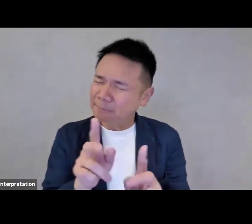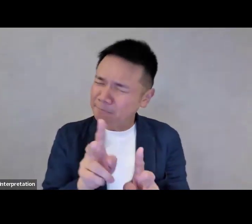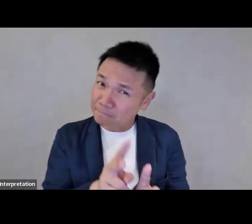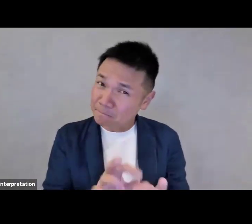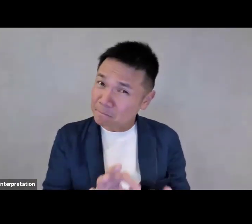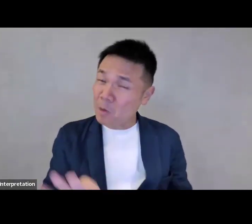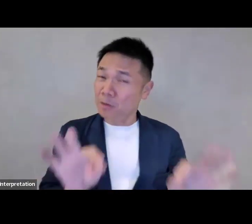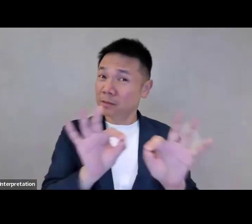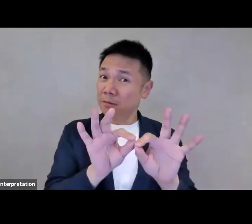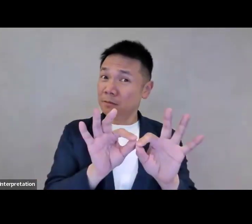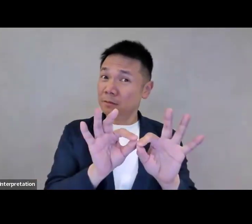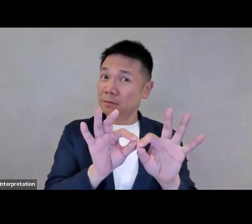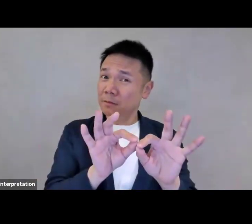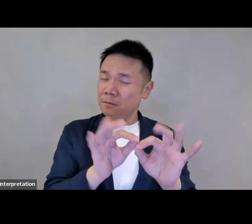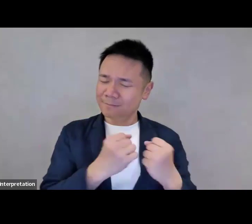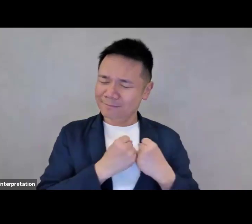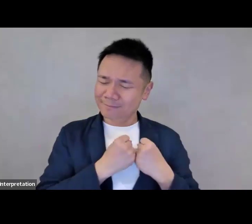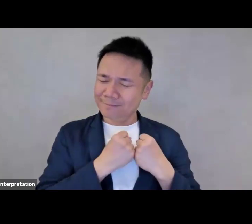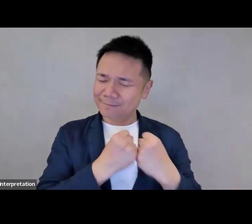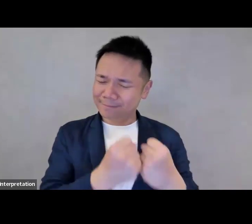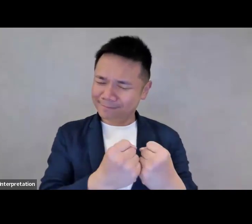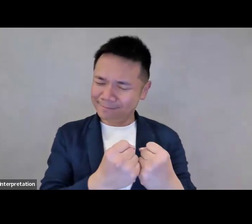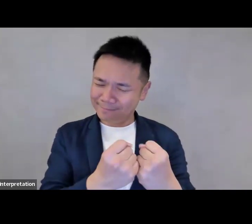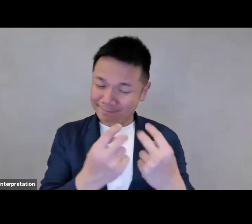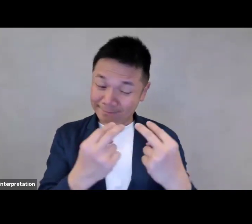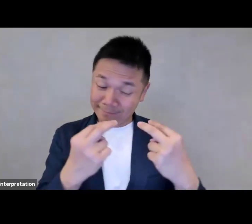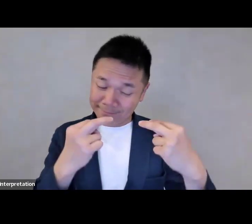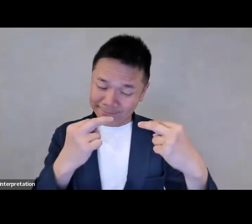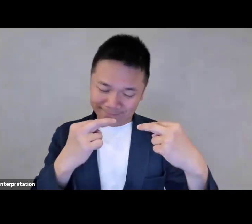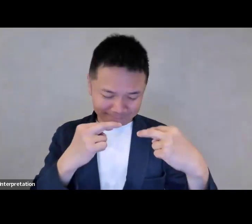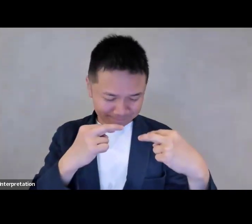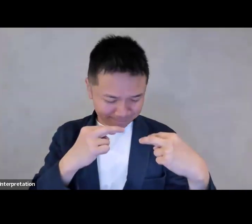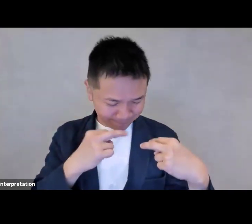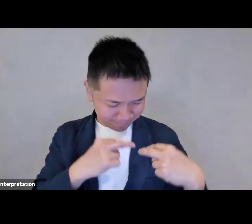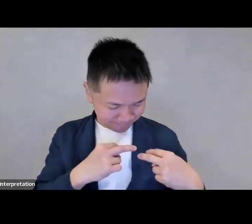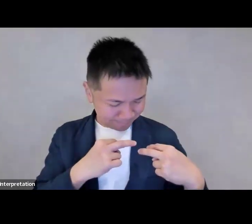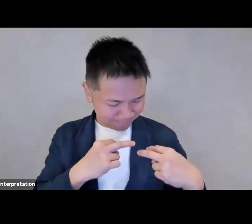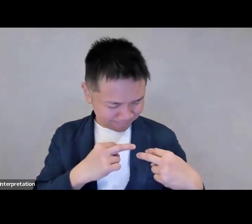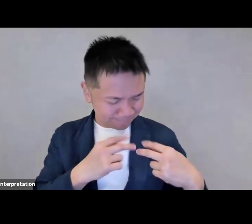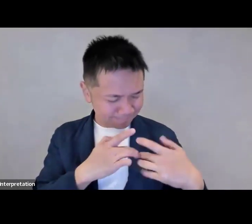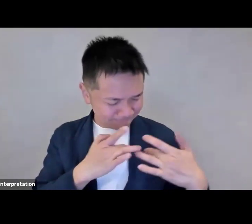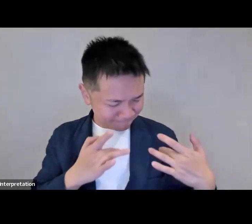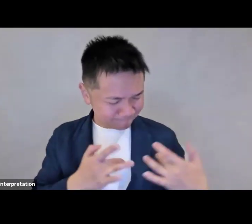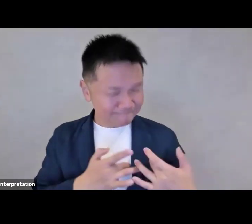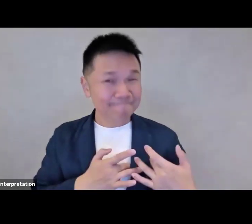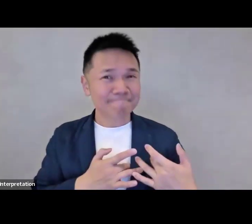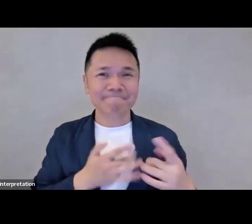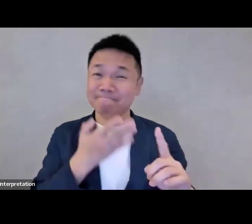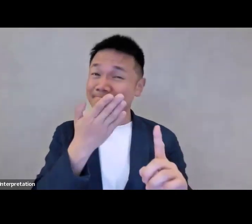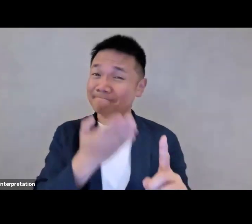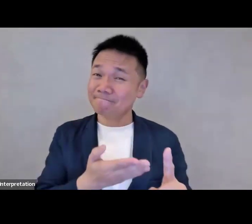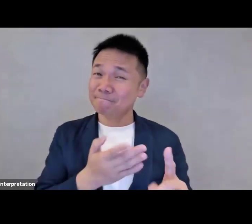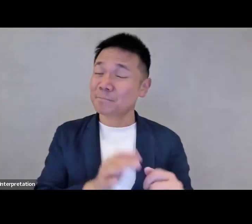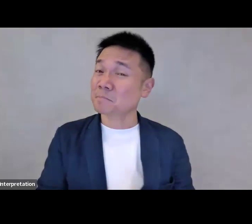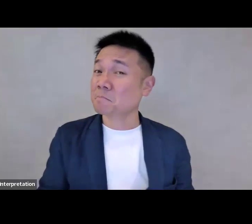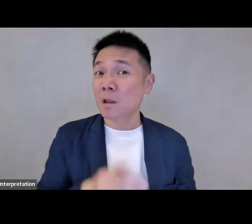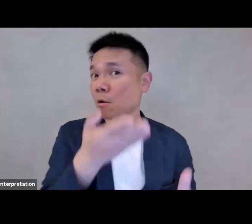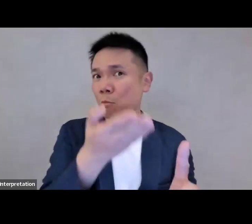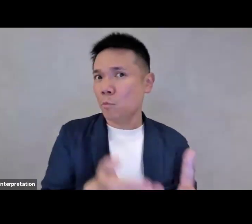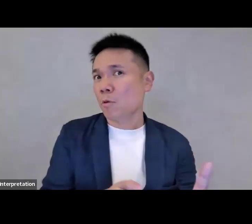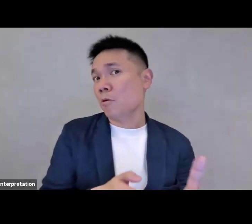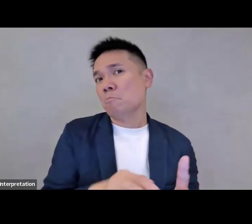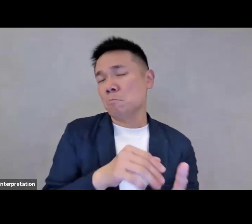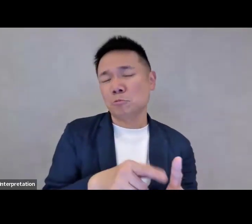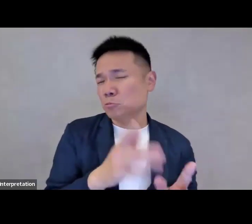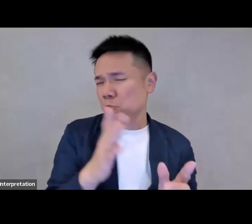这就像是说，不是让别人告诉你要怎么做，而是你应该要听从你的内心。那还有我想到的，当我